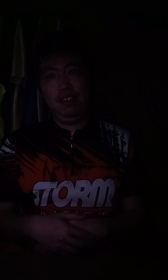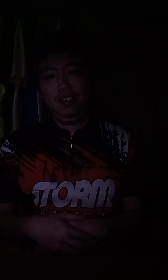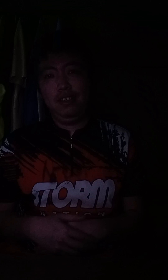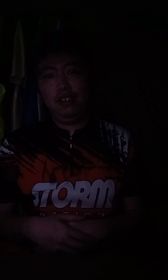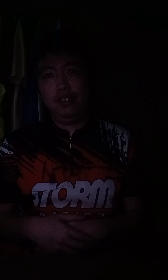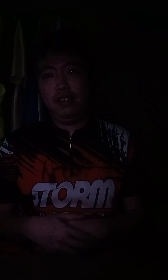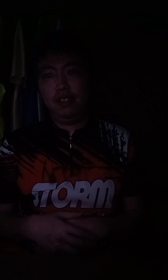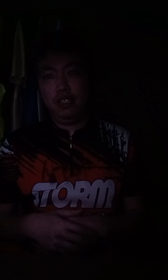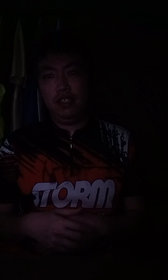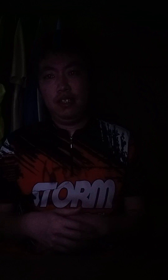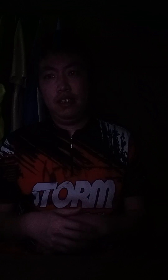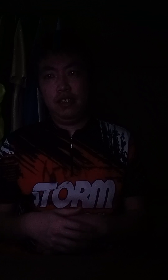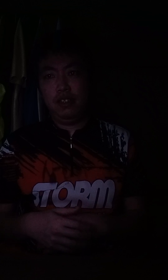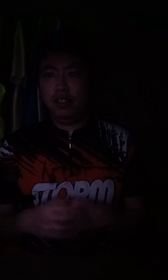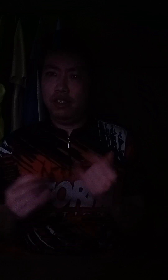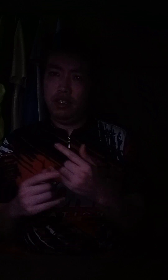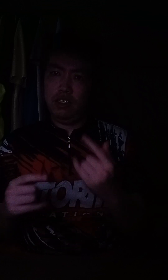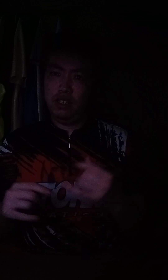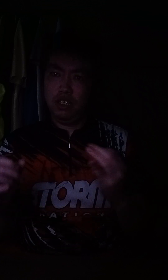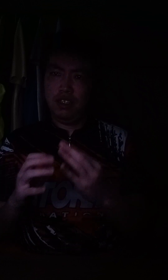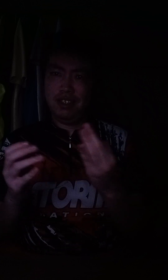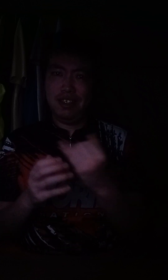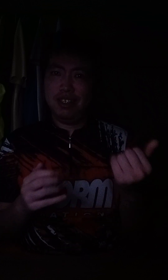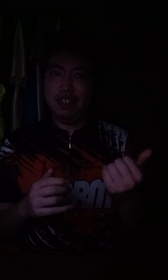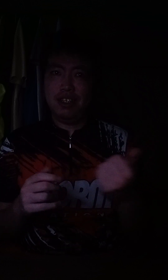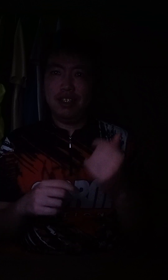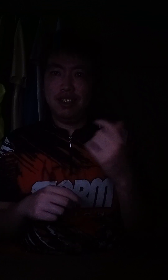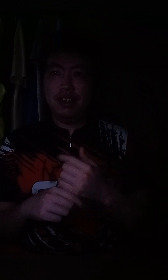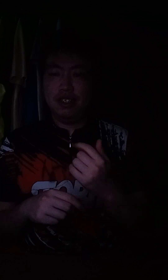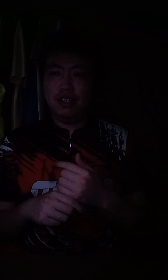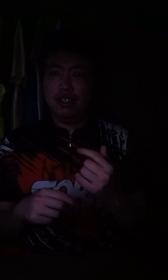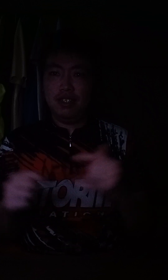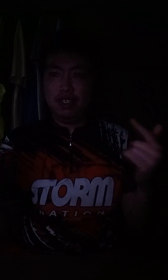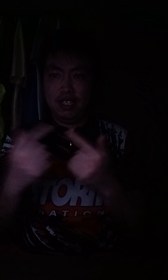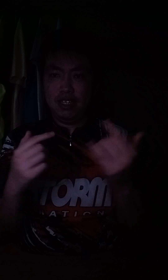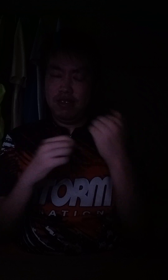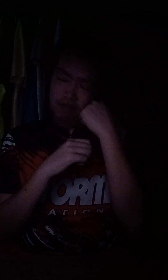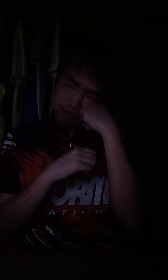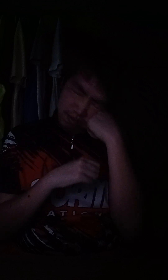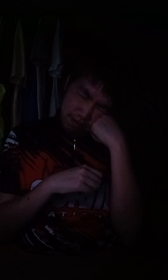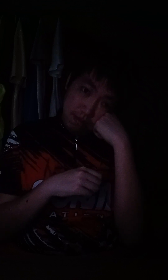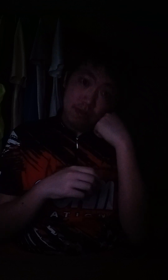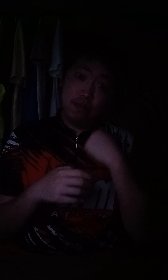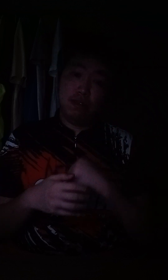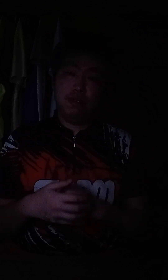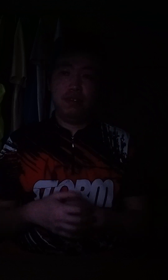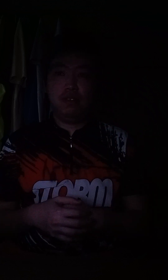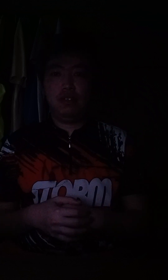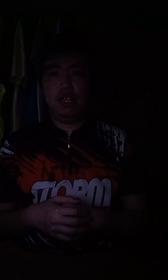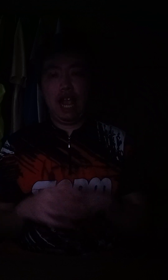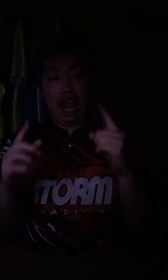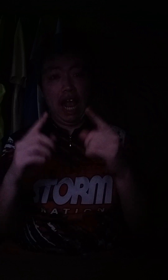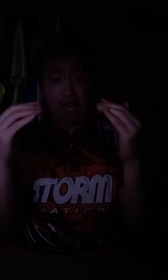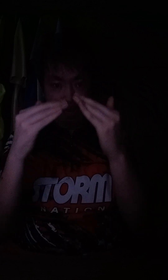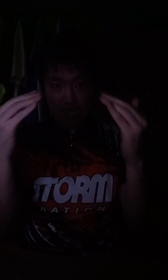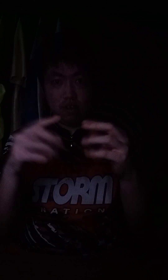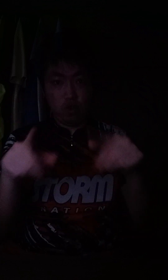편집자. 현수의 저녁까지 챙겨주고 나면 어느덧 잠자리에 들 시간. 한 번씩 집안 정리를 해주려고